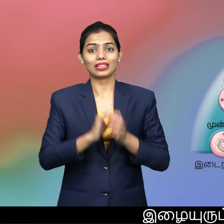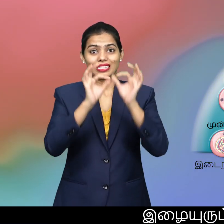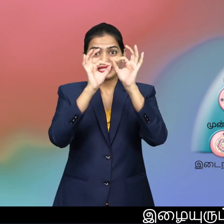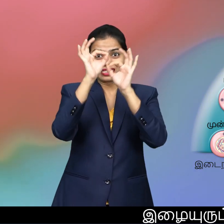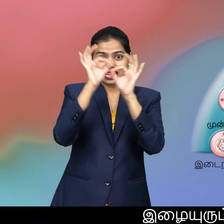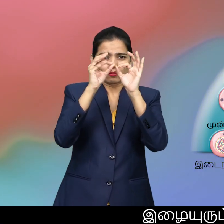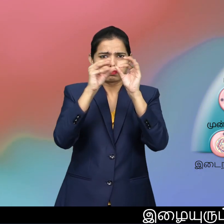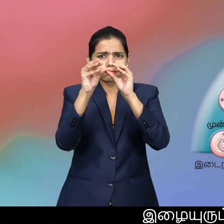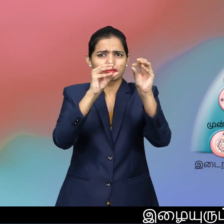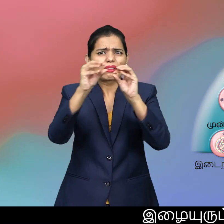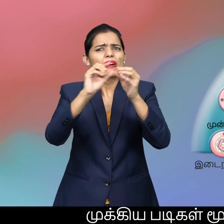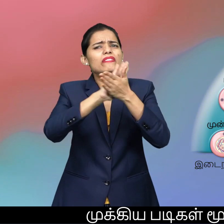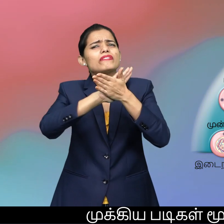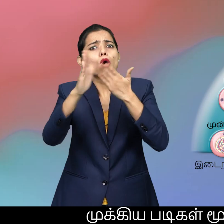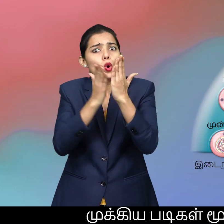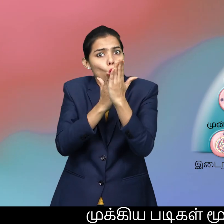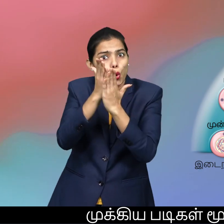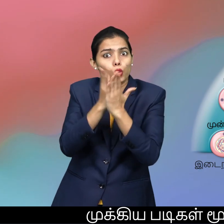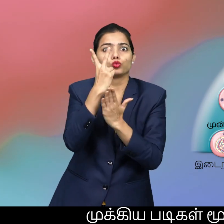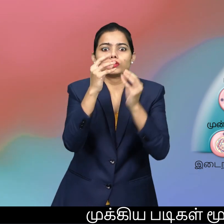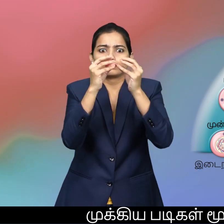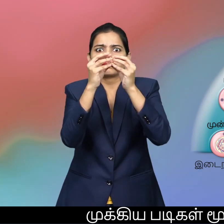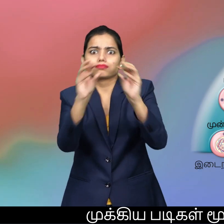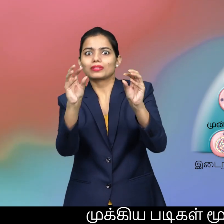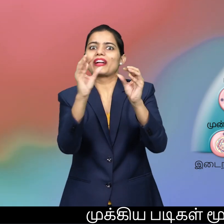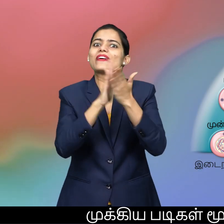இழையுறு பிரிவு இரண்டு முக்கிய படிகள் மூலம் முடிக்கப்படுகிறது.